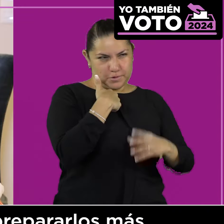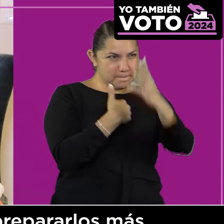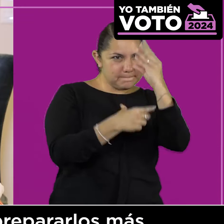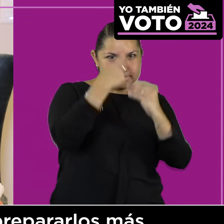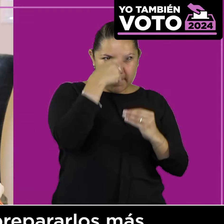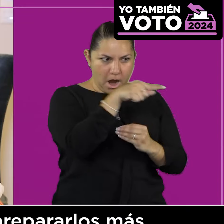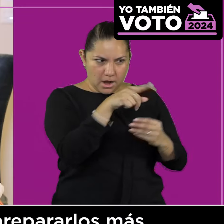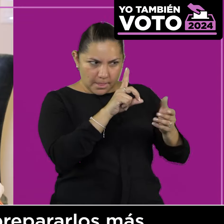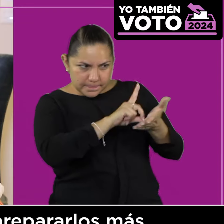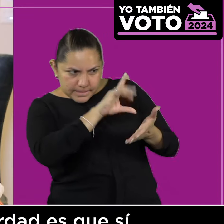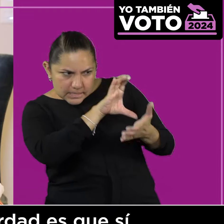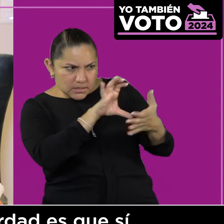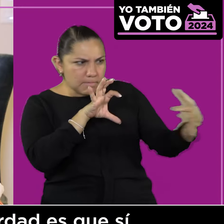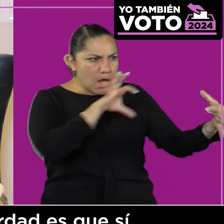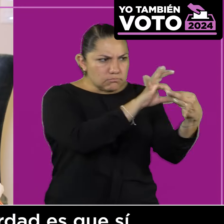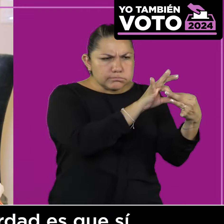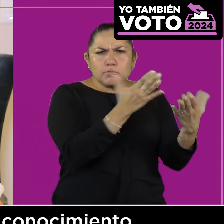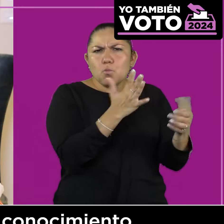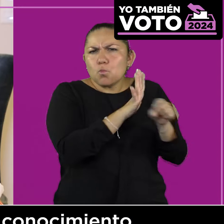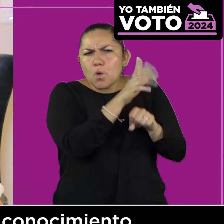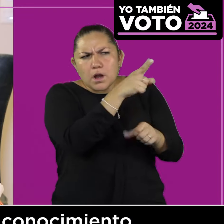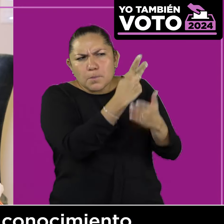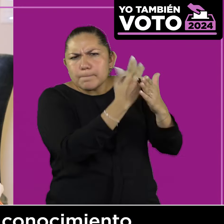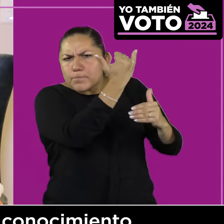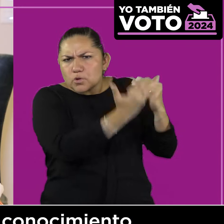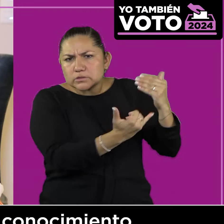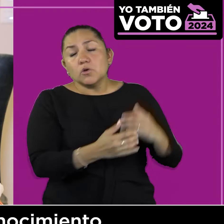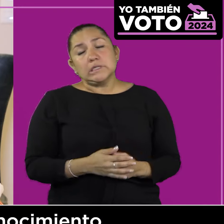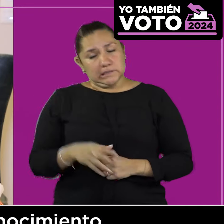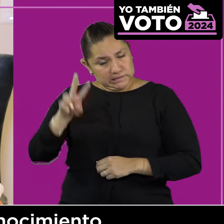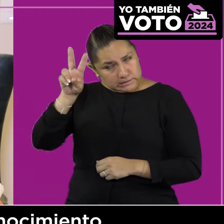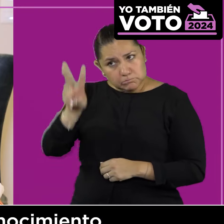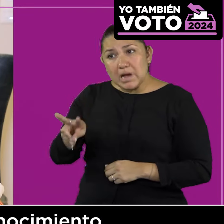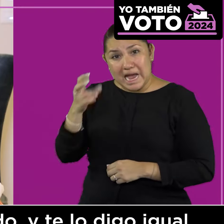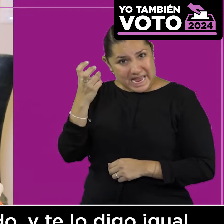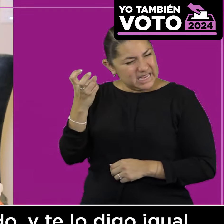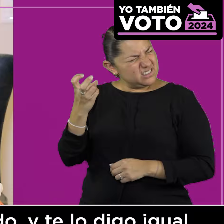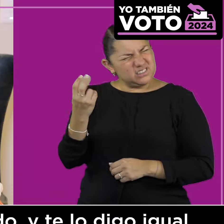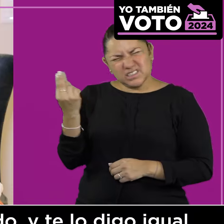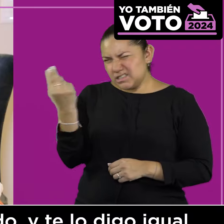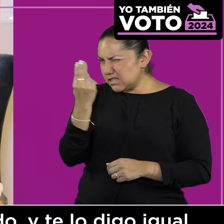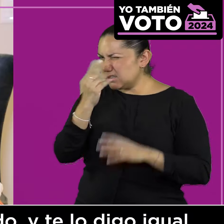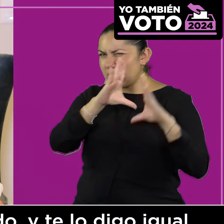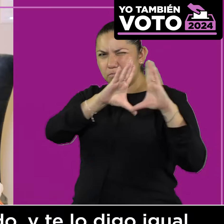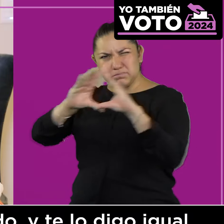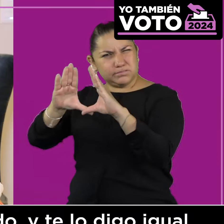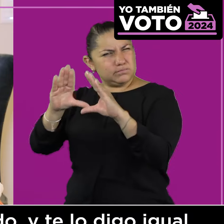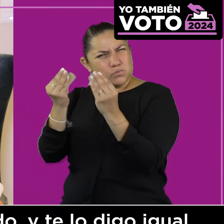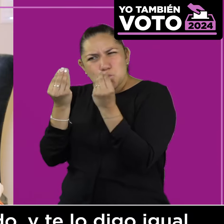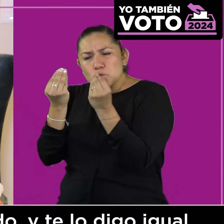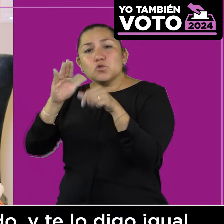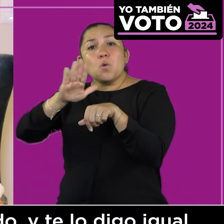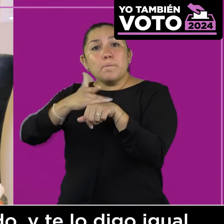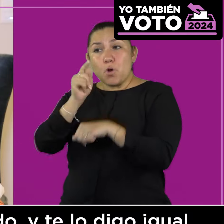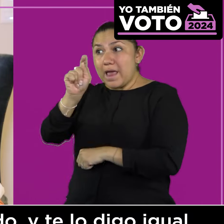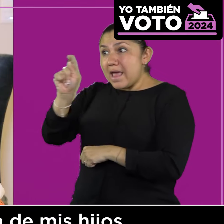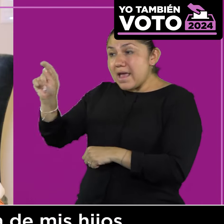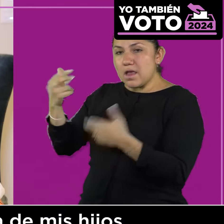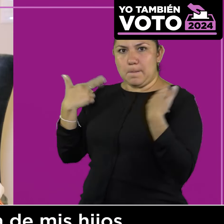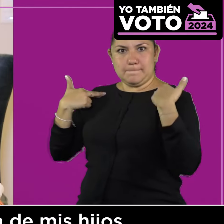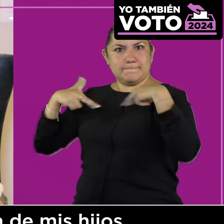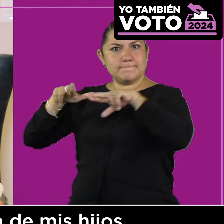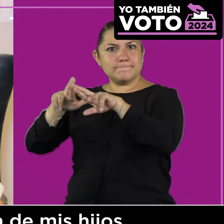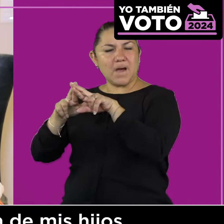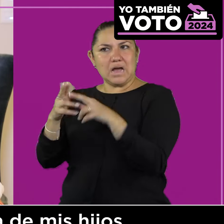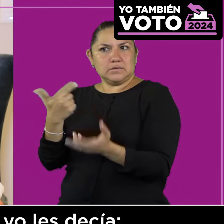discapacidad Mira hay que prepararlos más porque la verdad es que sí les hace falta conocimiento mucho conocimiento eso sí lo he he percibido y te lo digo igual